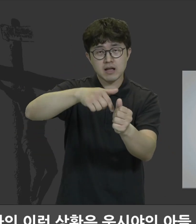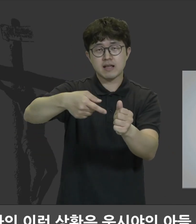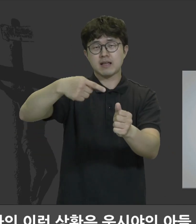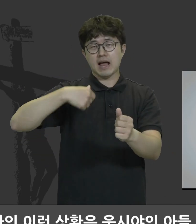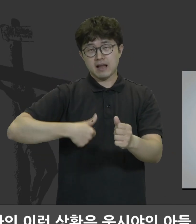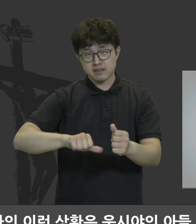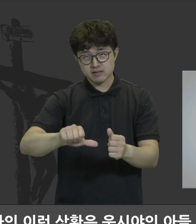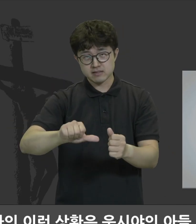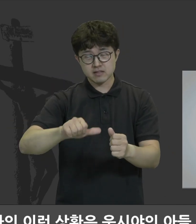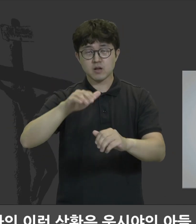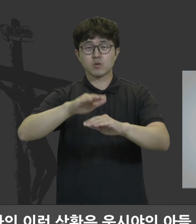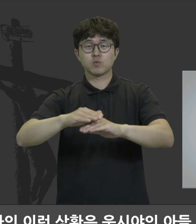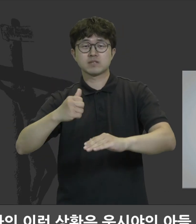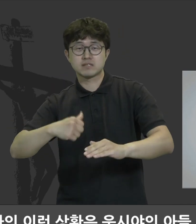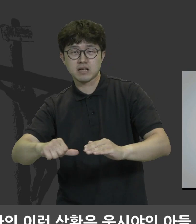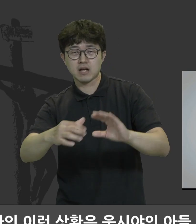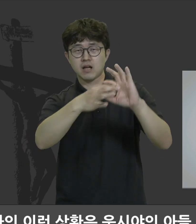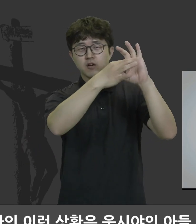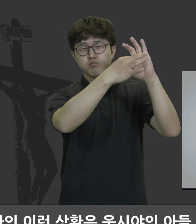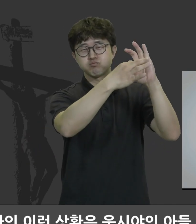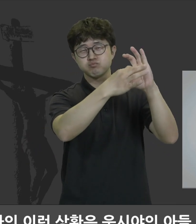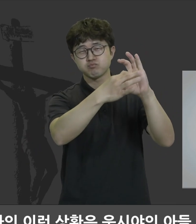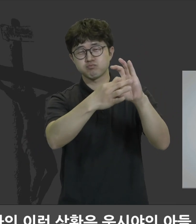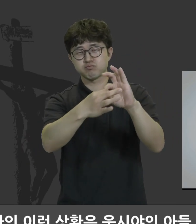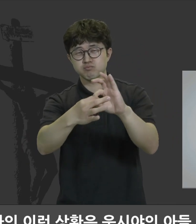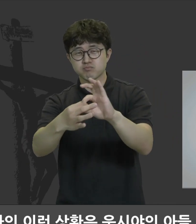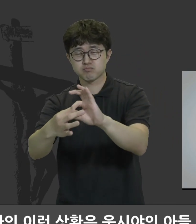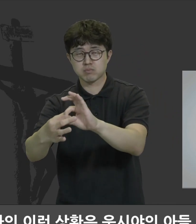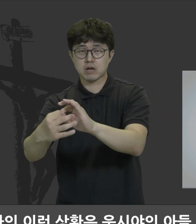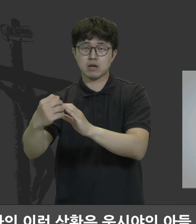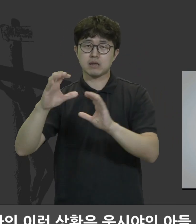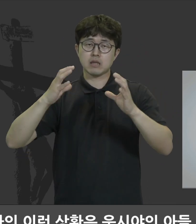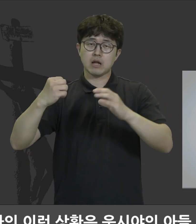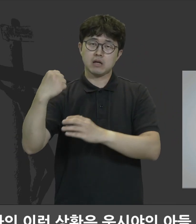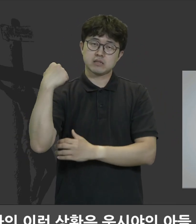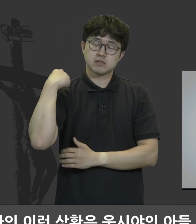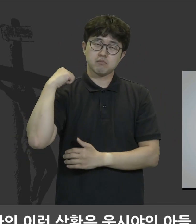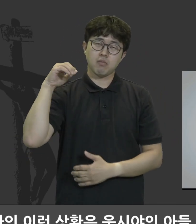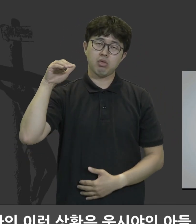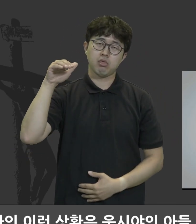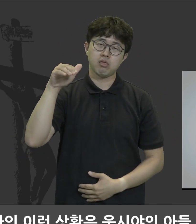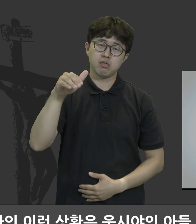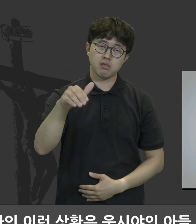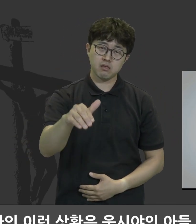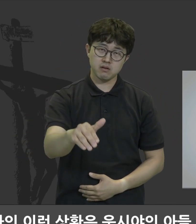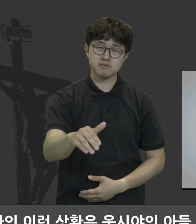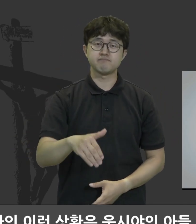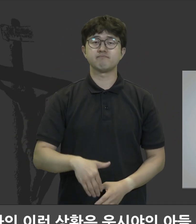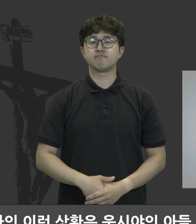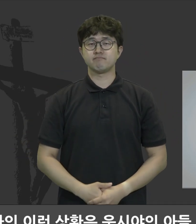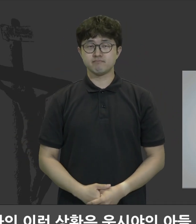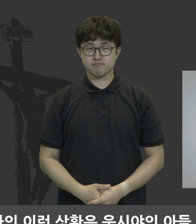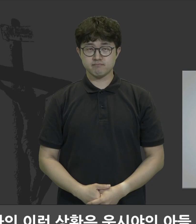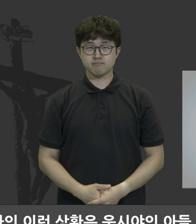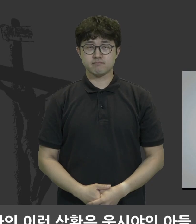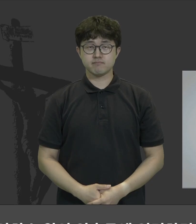아들 요담 왕과 손자 아하스 왕의 통치 기간까지 이어지며 갈수록 악화되었습니다.